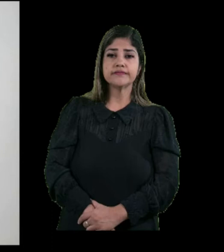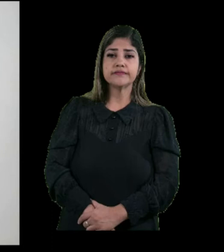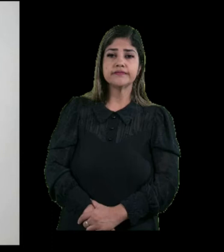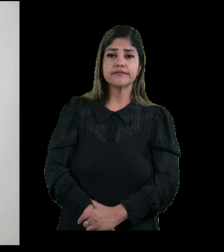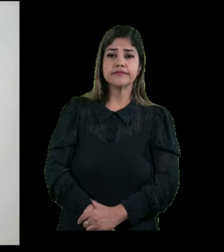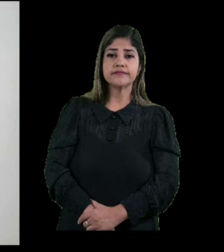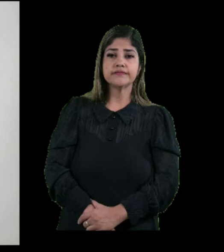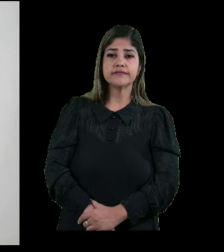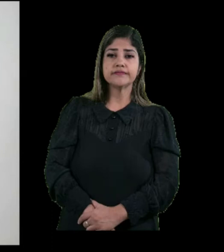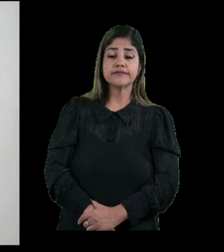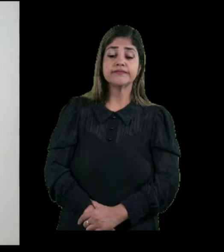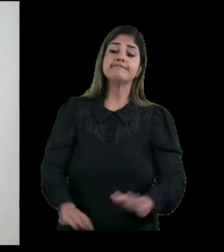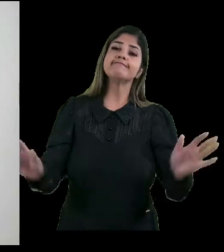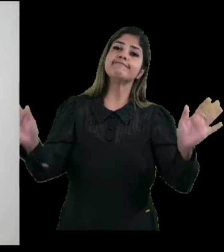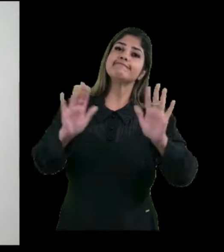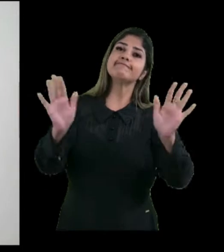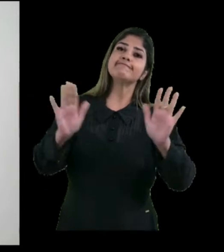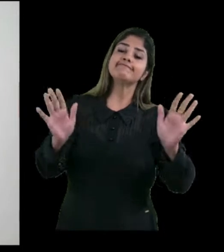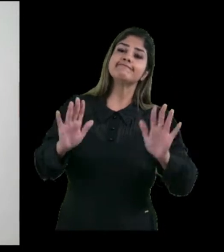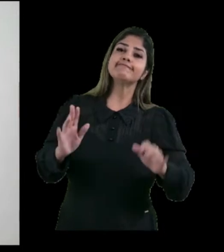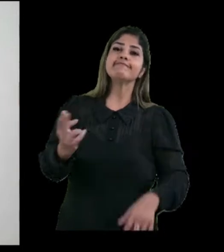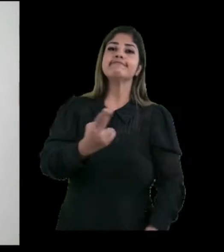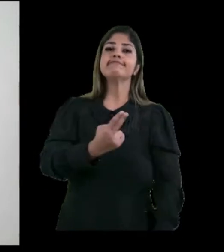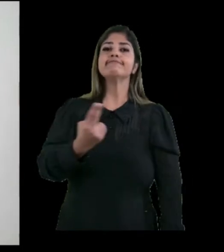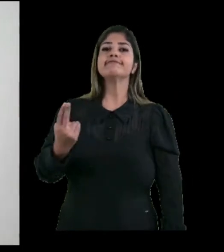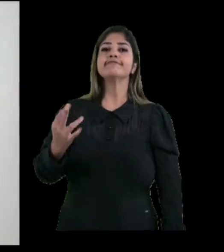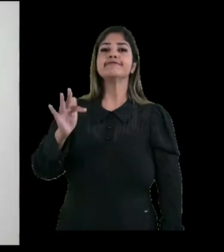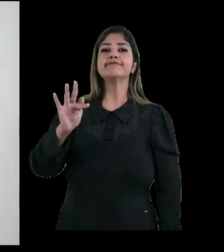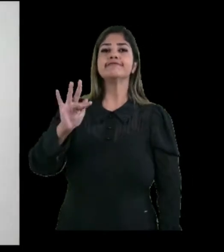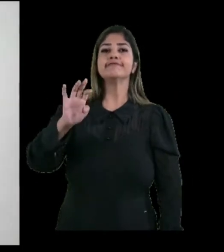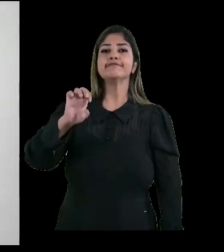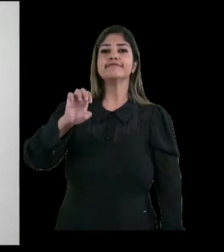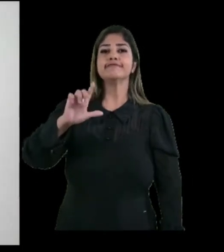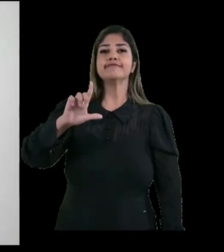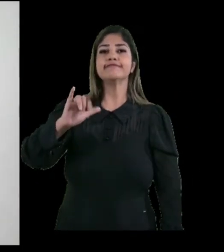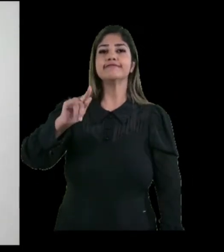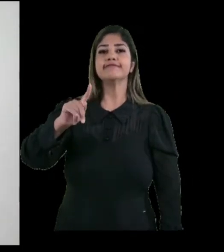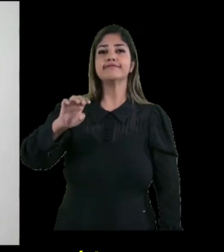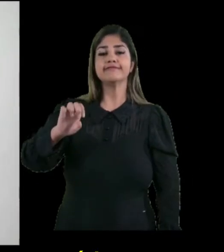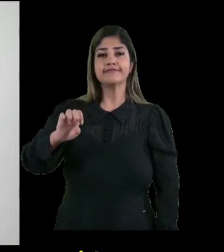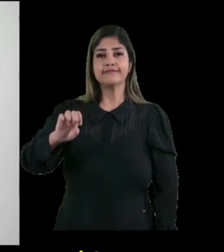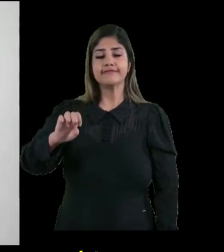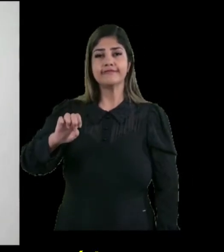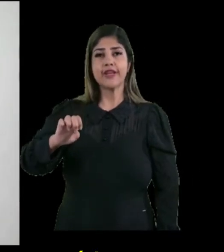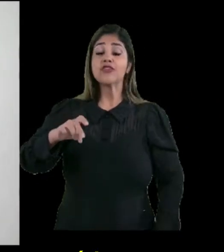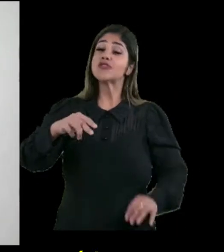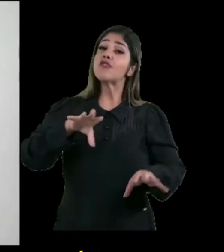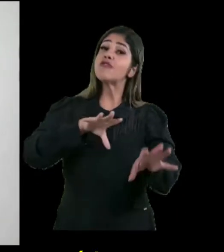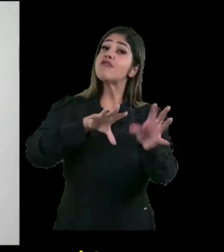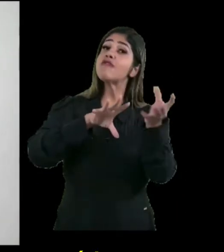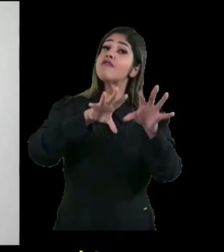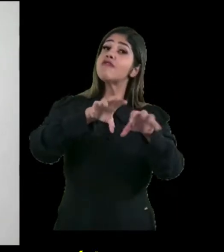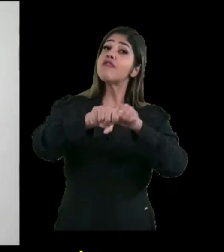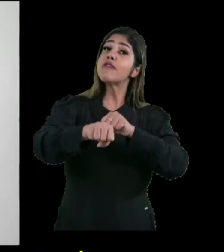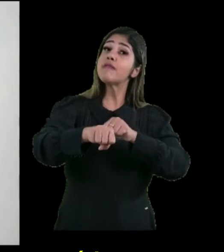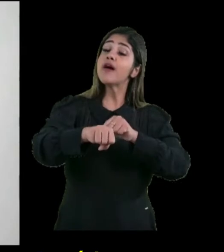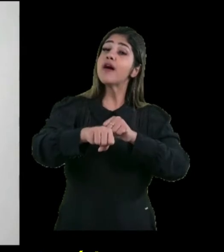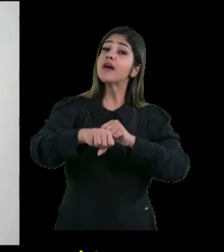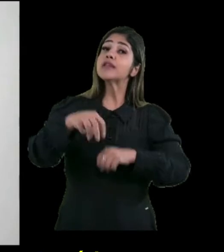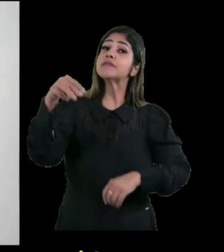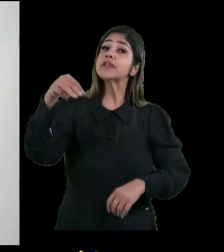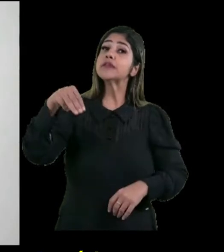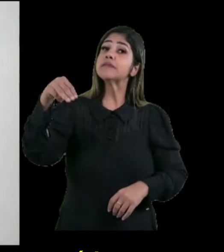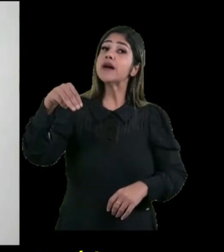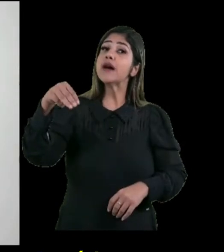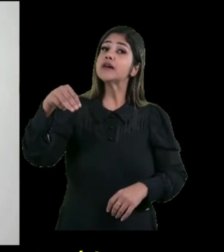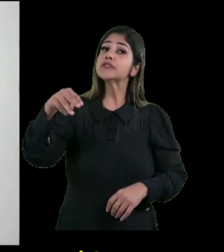da descrição. Olá, me chamo Felipe Moraes de Santos. Sou graduado em Matemática